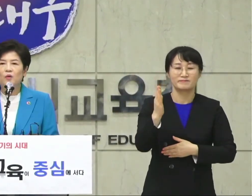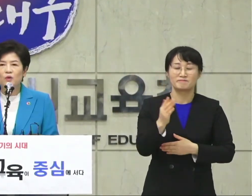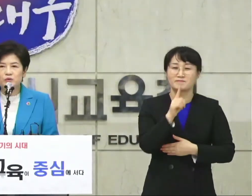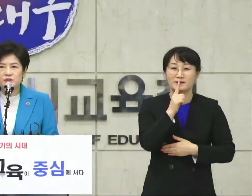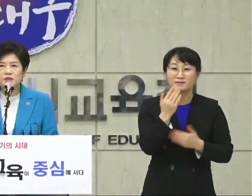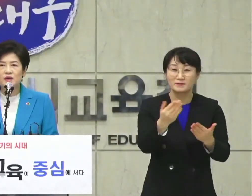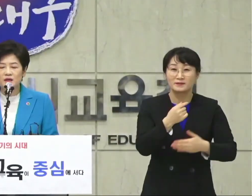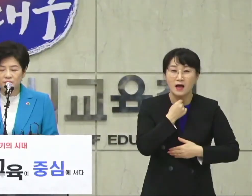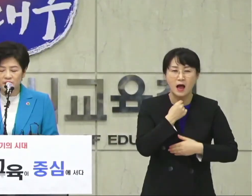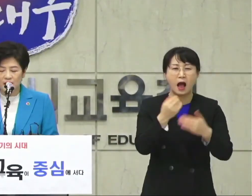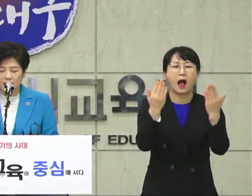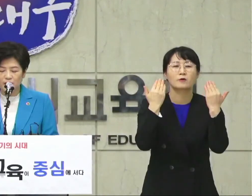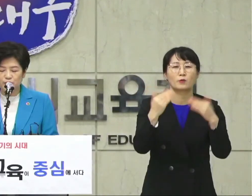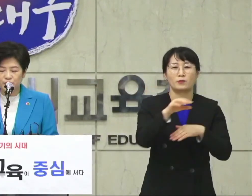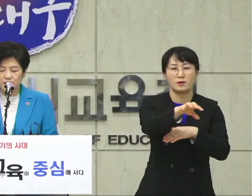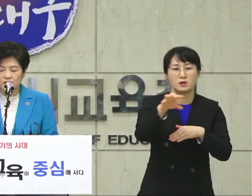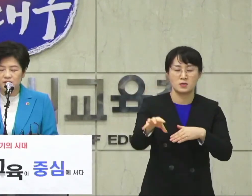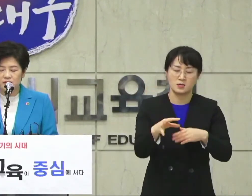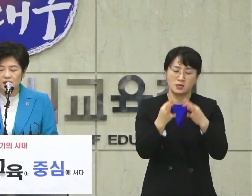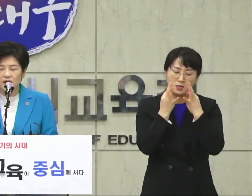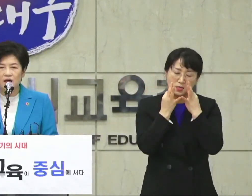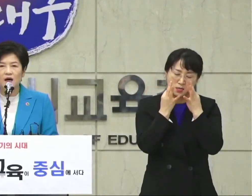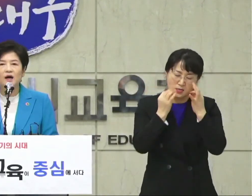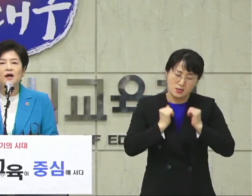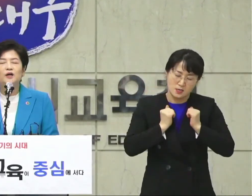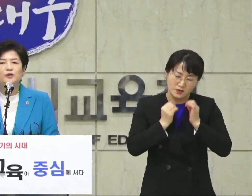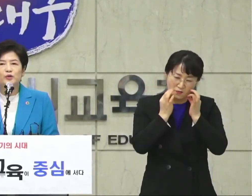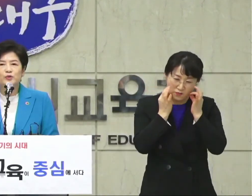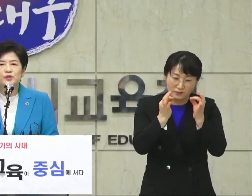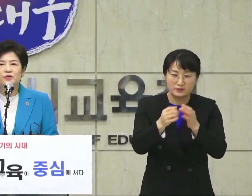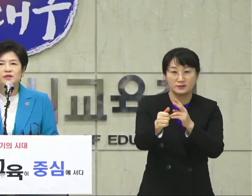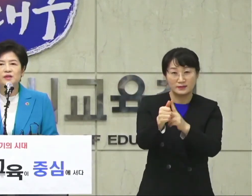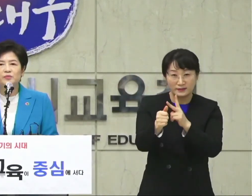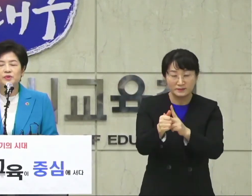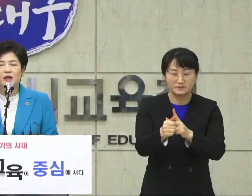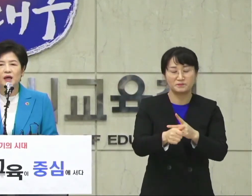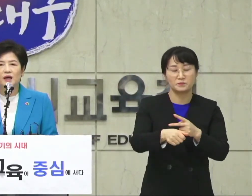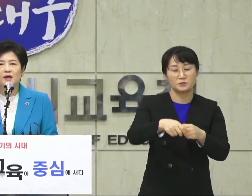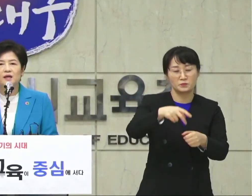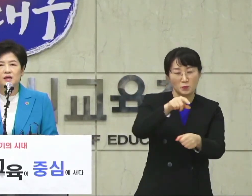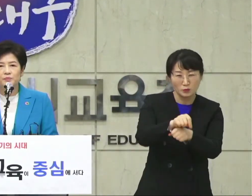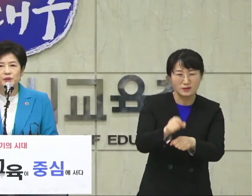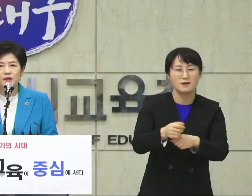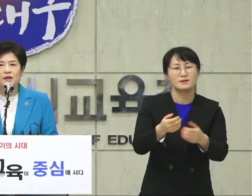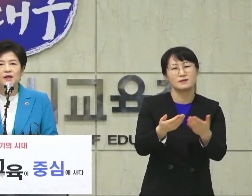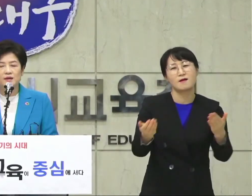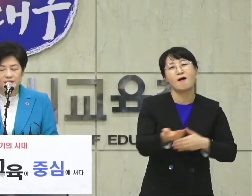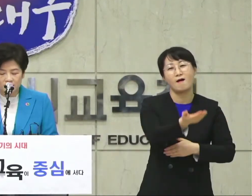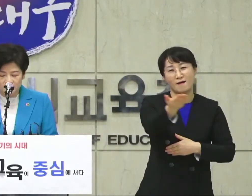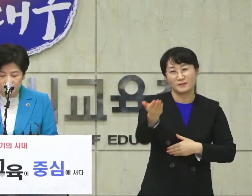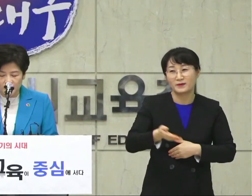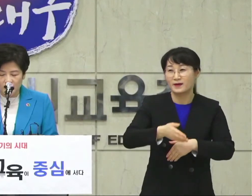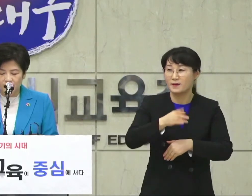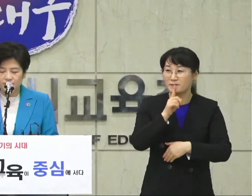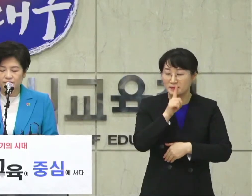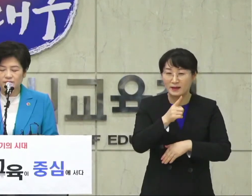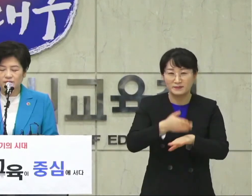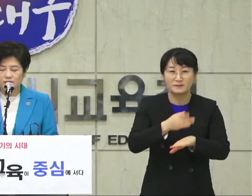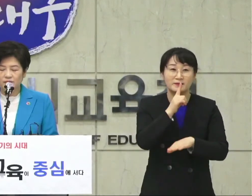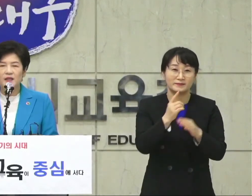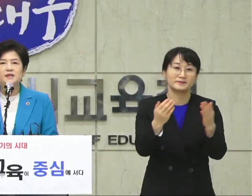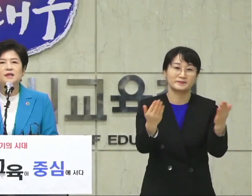현장에서 혼신의 힘을 다해 주신 선생님과 교직원 여러분께 깊이